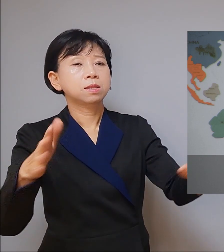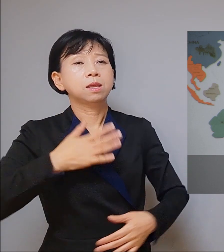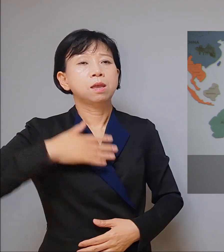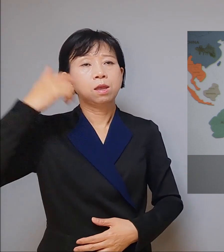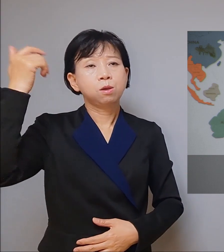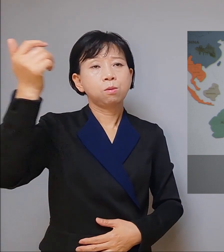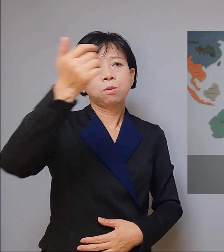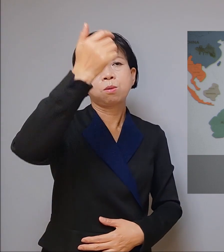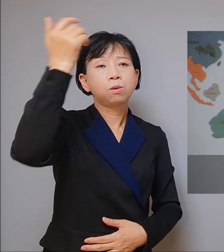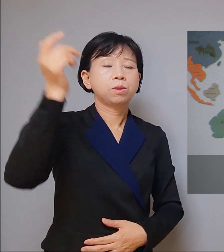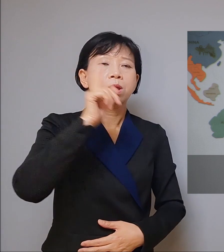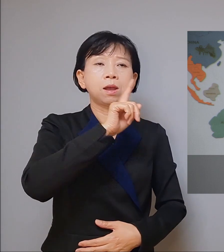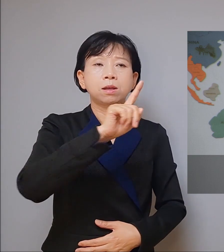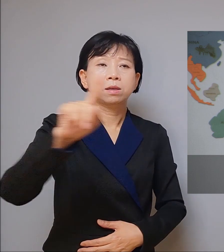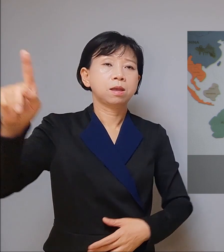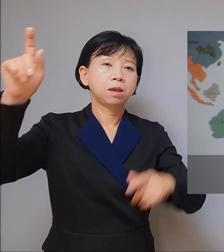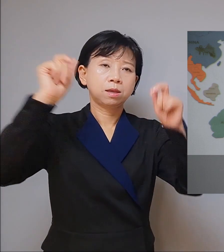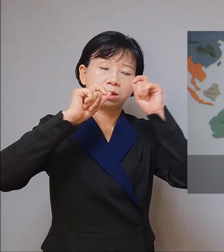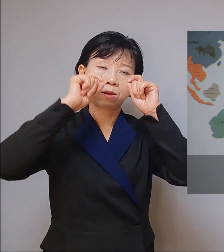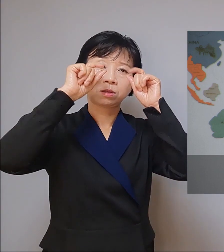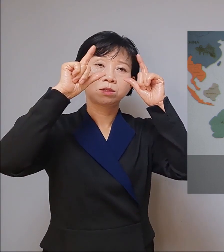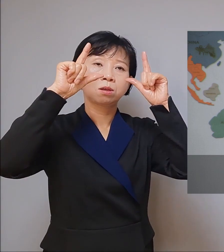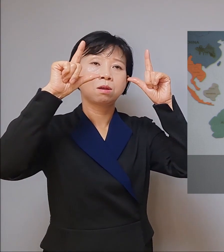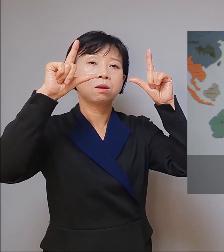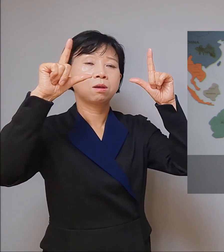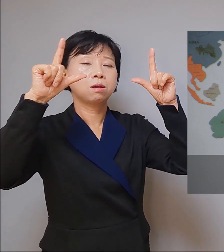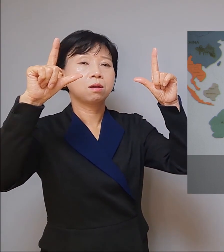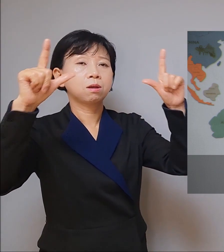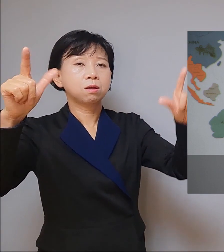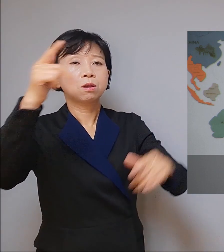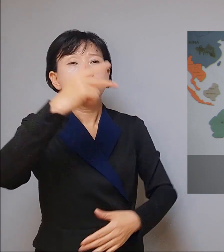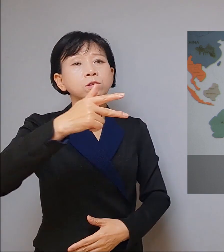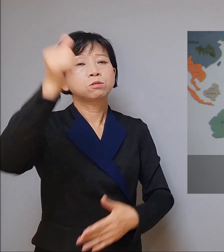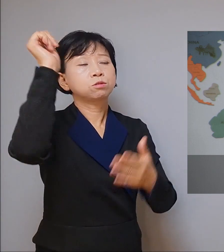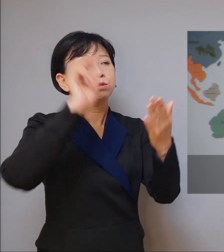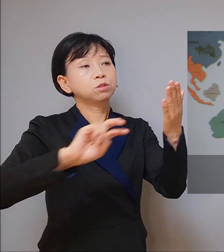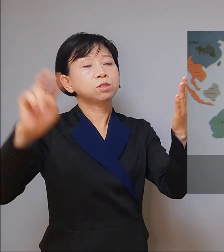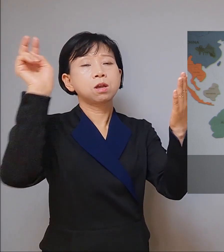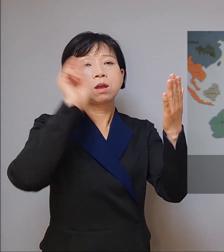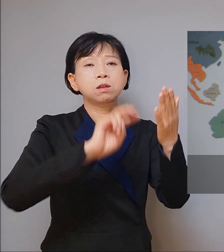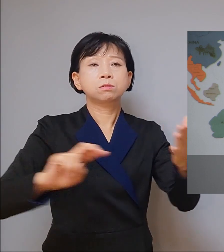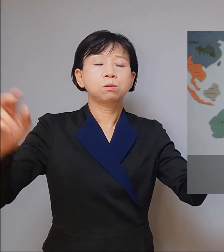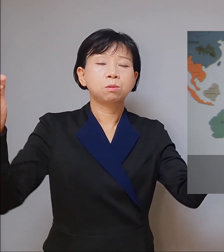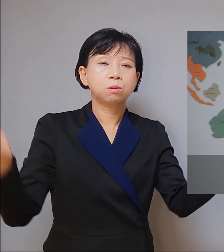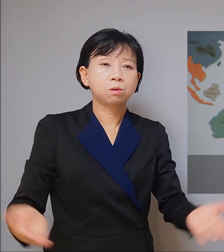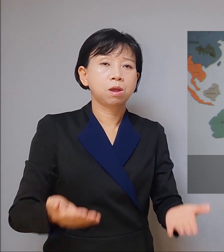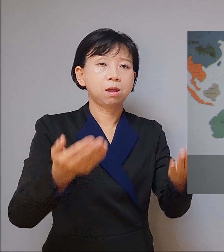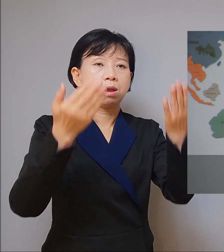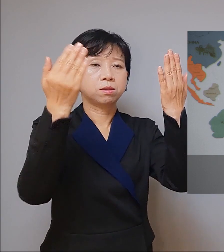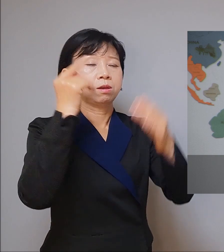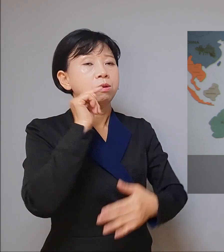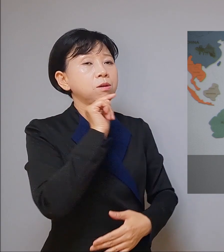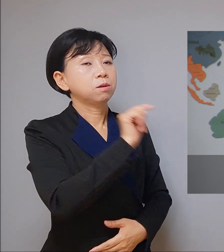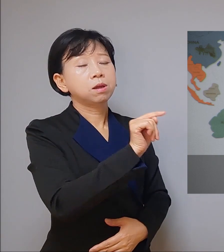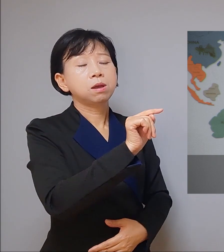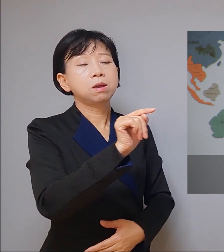퍼지네. 내 혼하게 여서 주